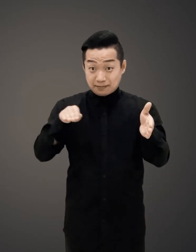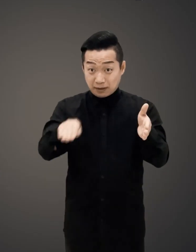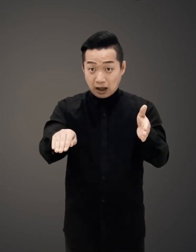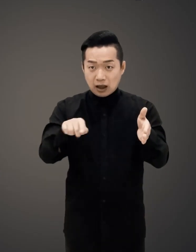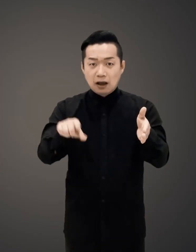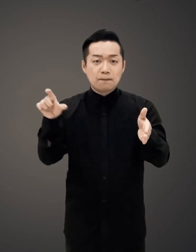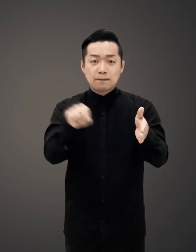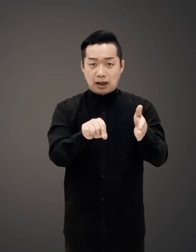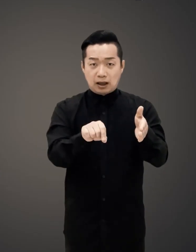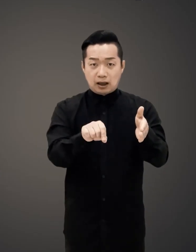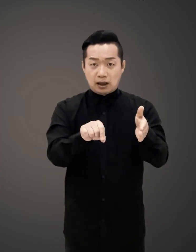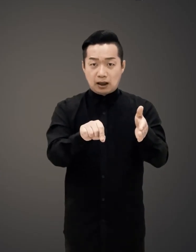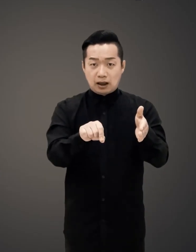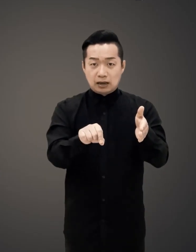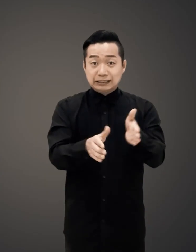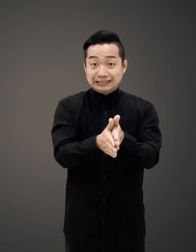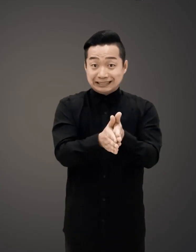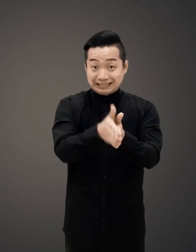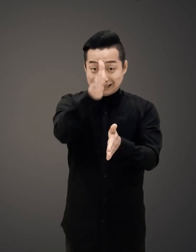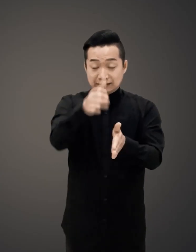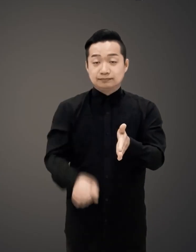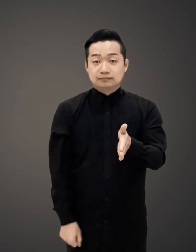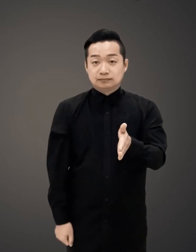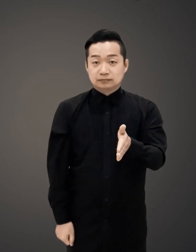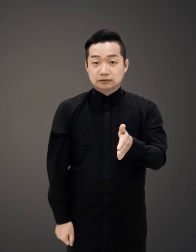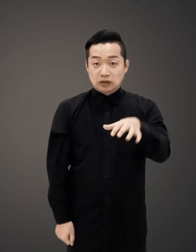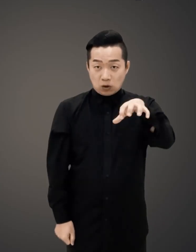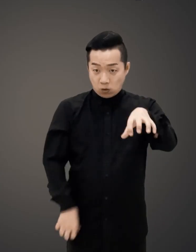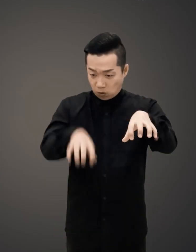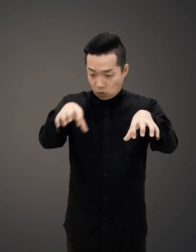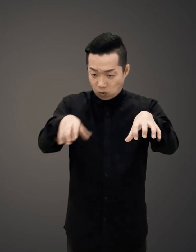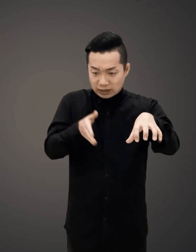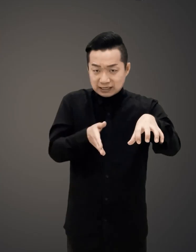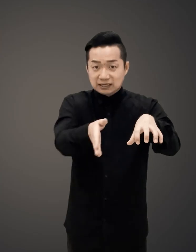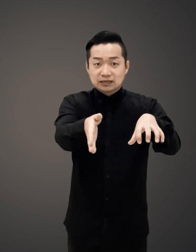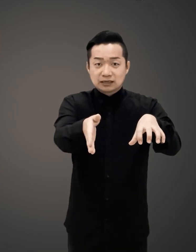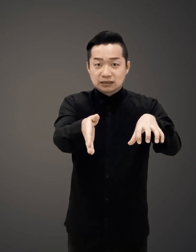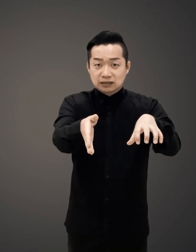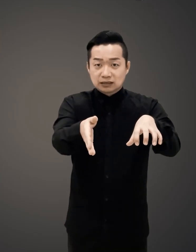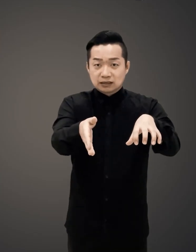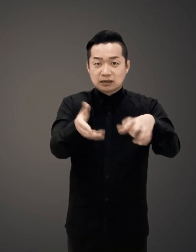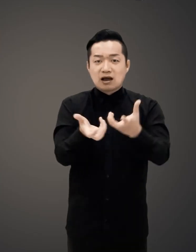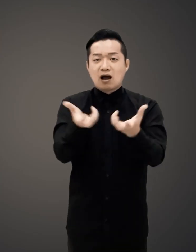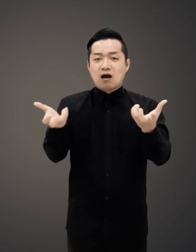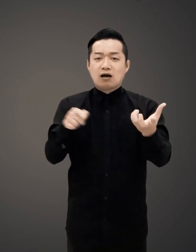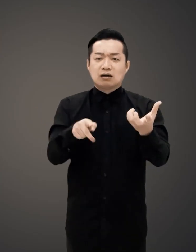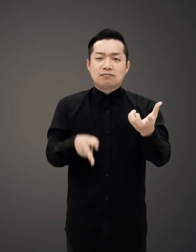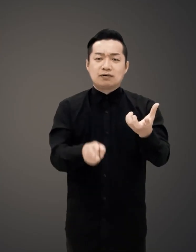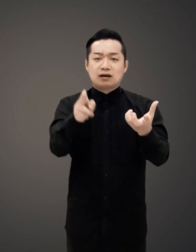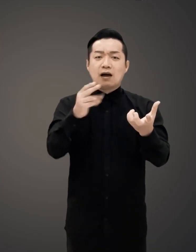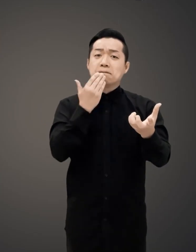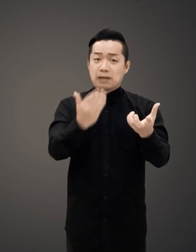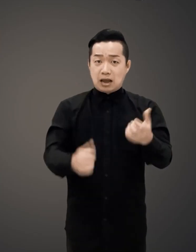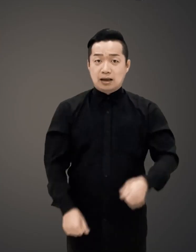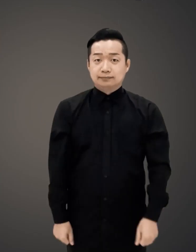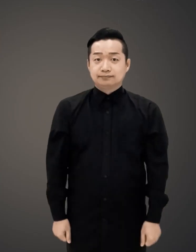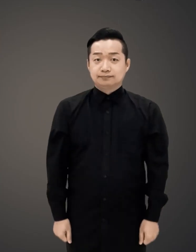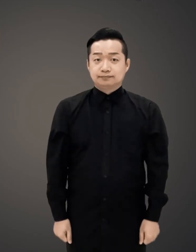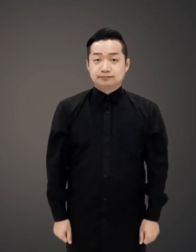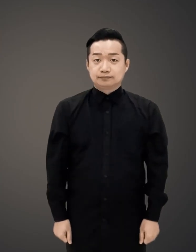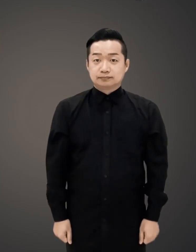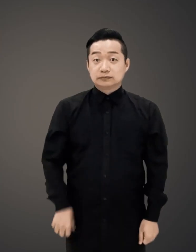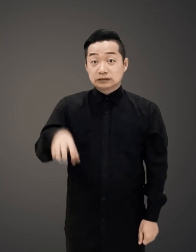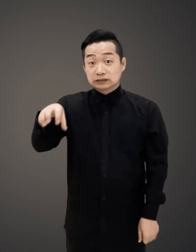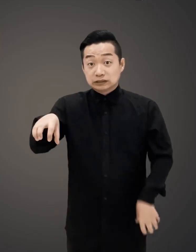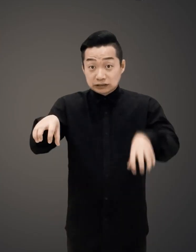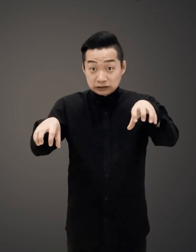자동차가 빠른 속도로 달리다 보면은 도시라는 공간은 길과 자동차에 의해서 양쪽이 단절된 공간이 되거든요.